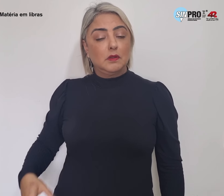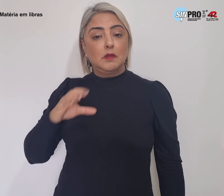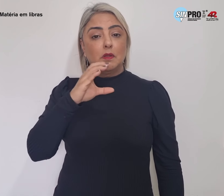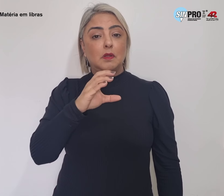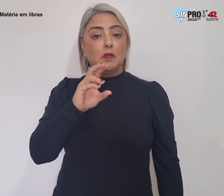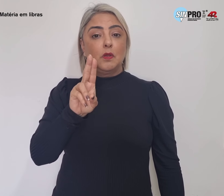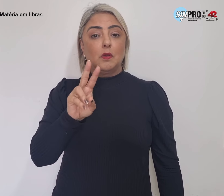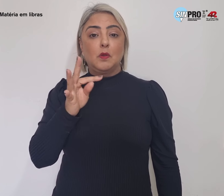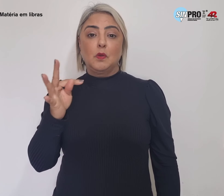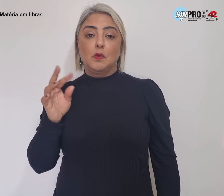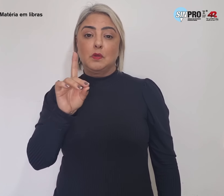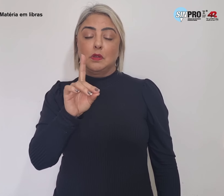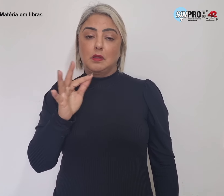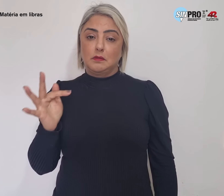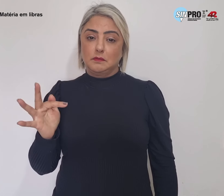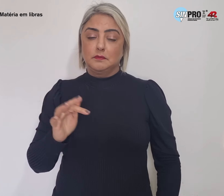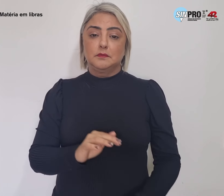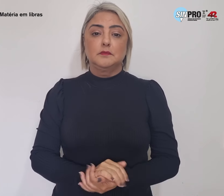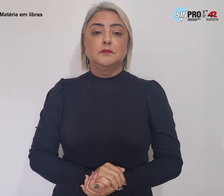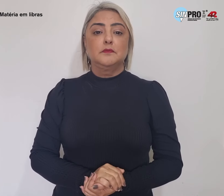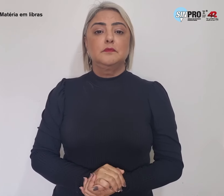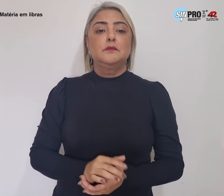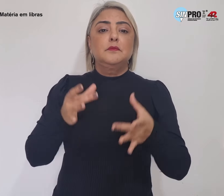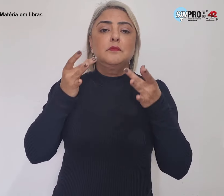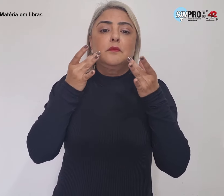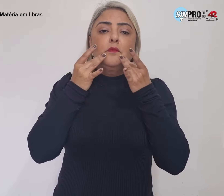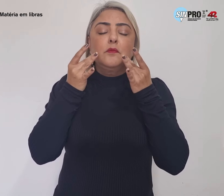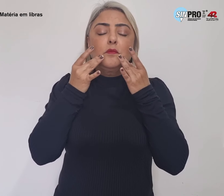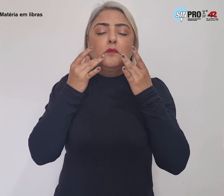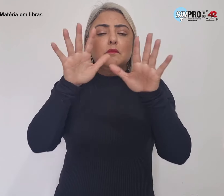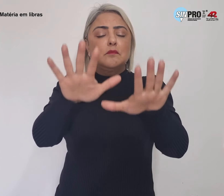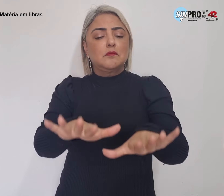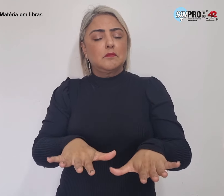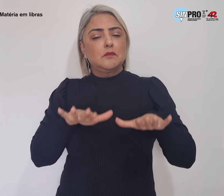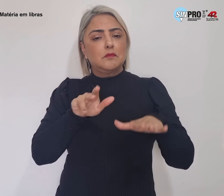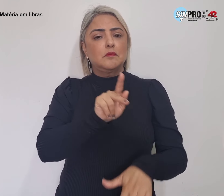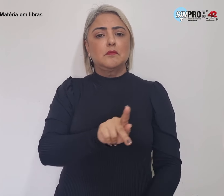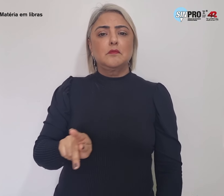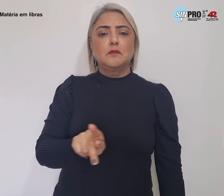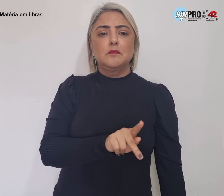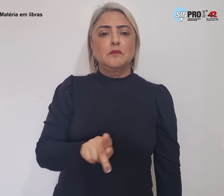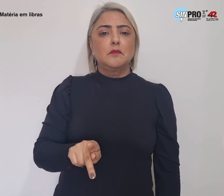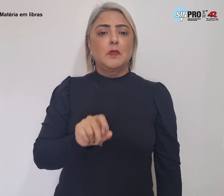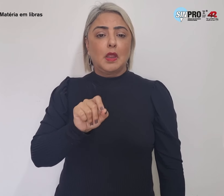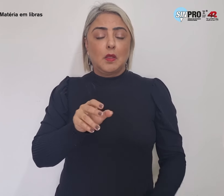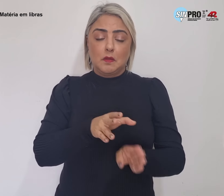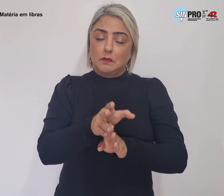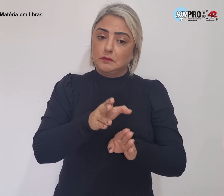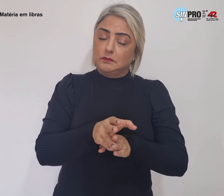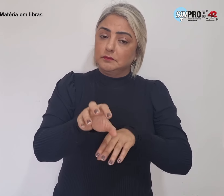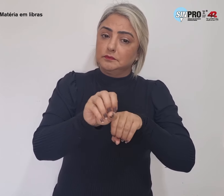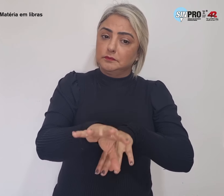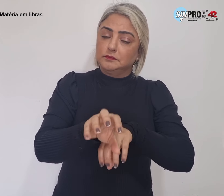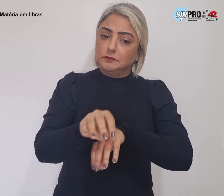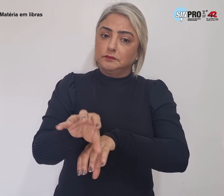Presente na Assembleia dos Professores e Orientadores Educacionais a